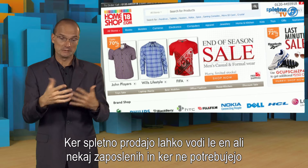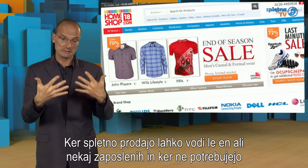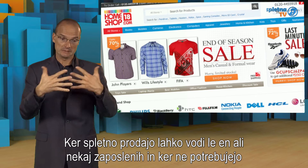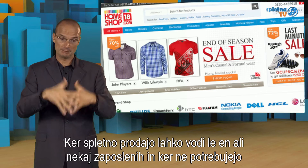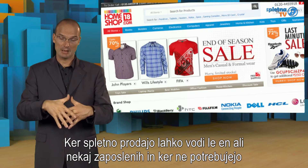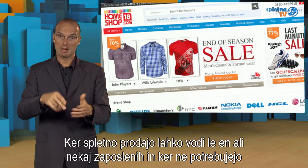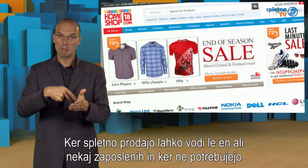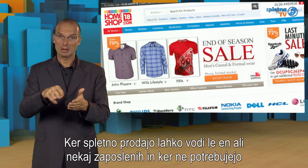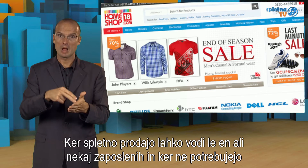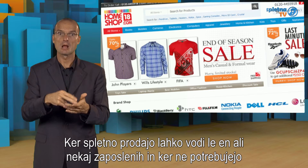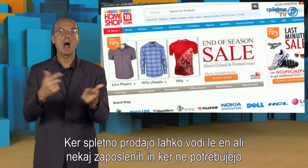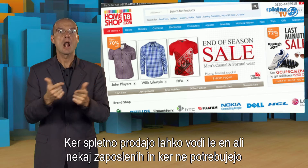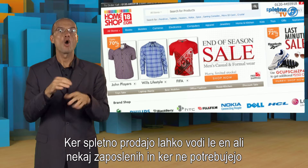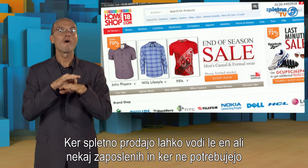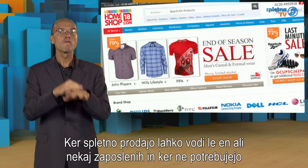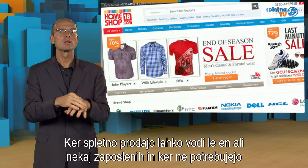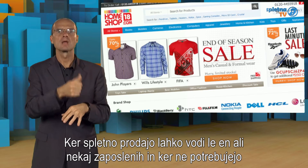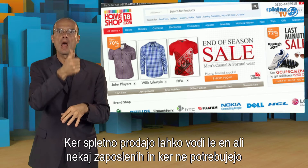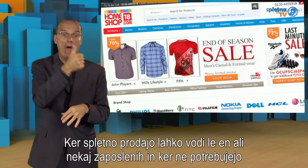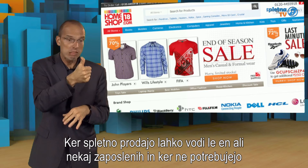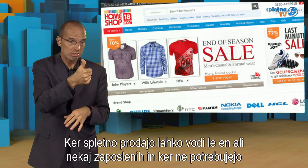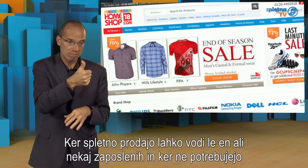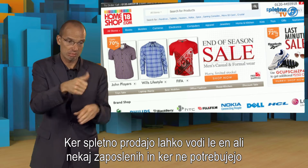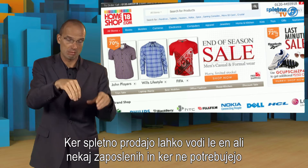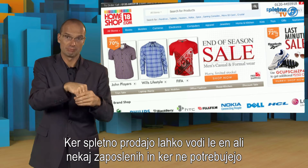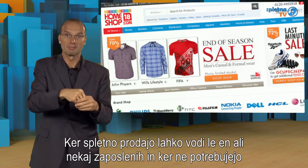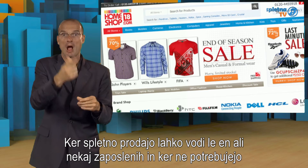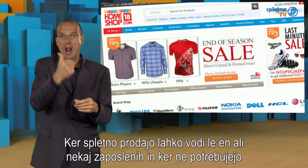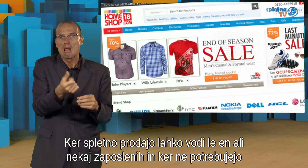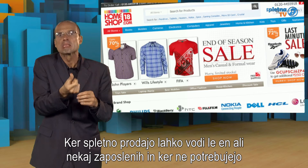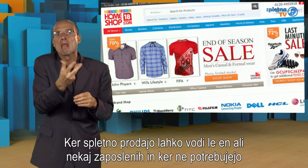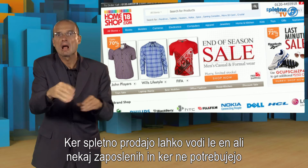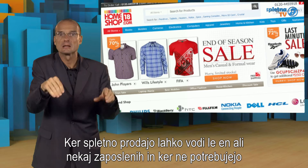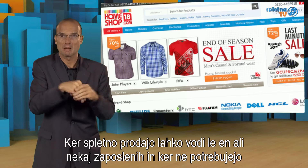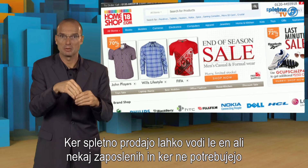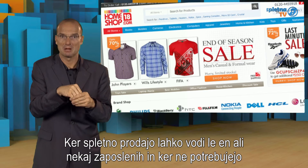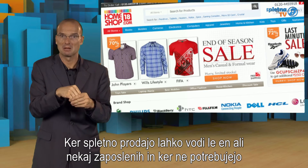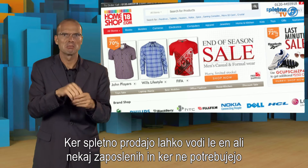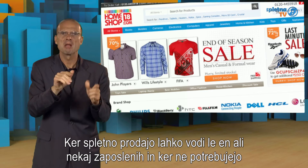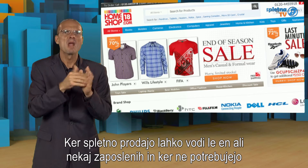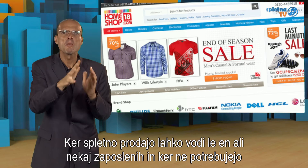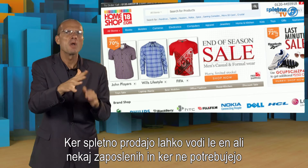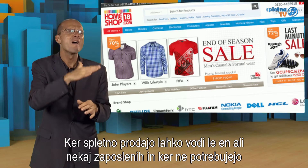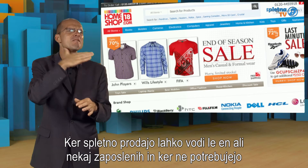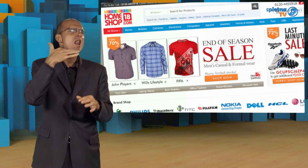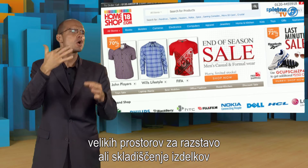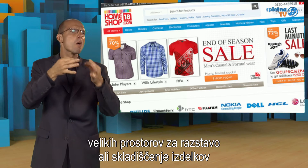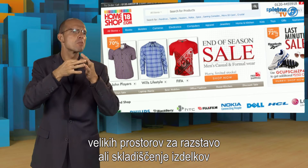Ker spletno prodajo lahko vodi le en ali nekaj zaposlenih in ker ne potrebujejo velikih prostorov za razstavo ali